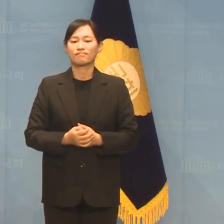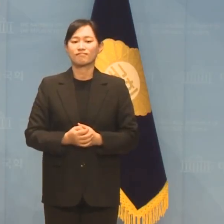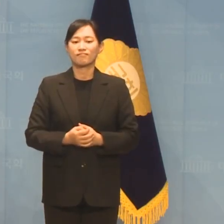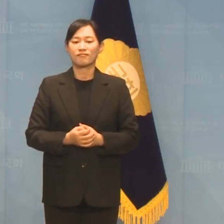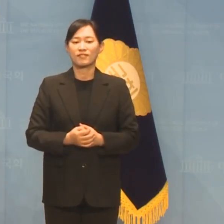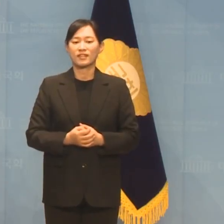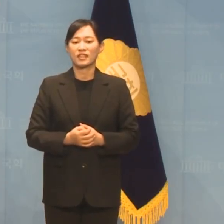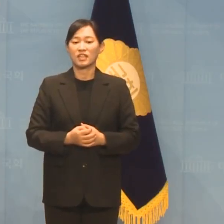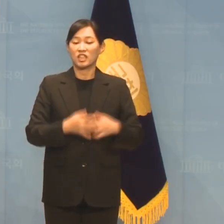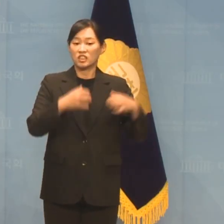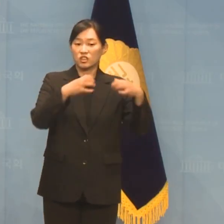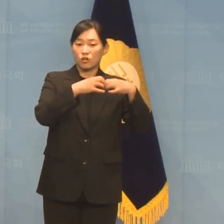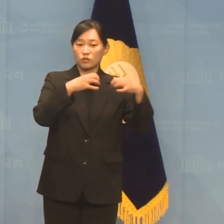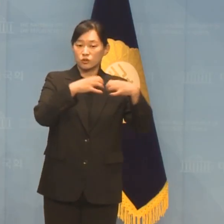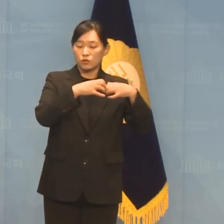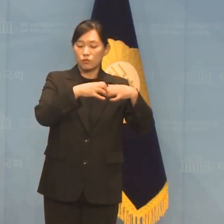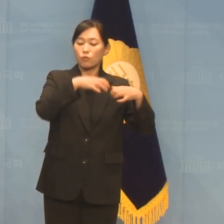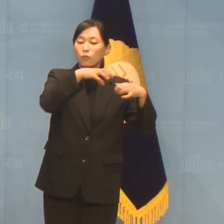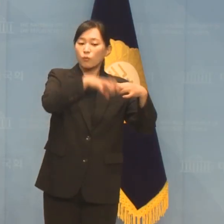접견 신청